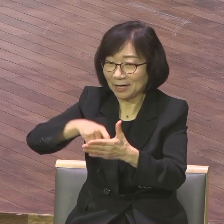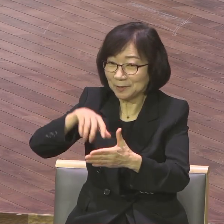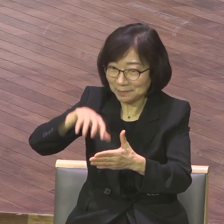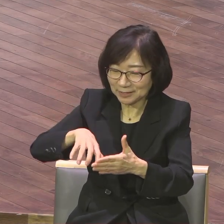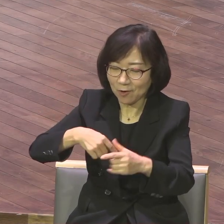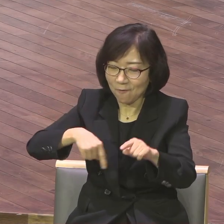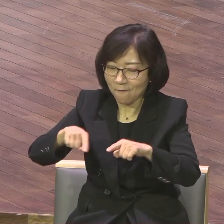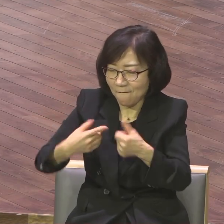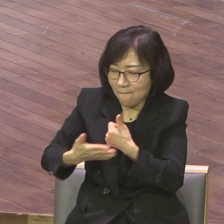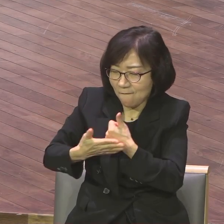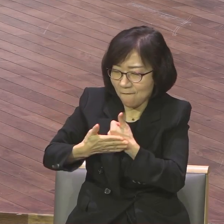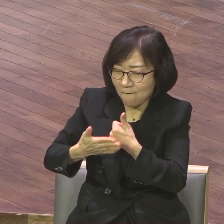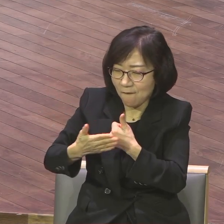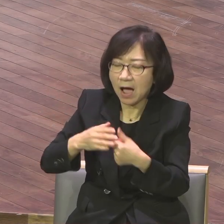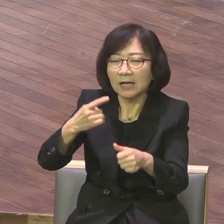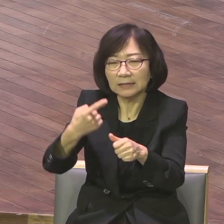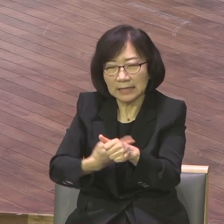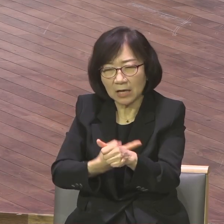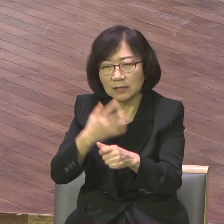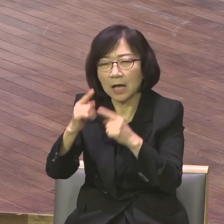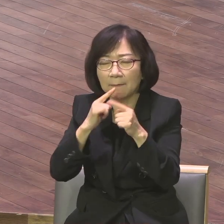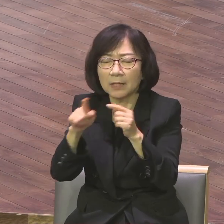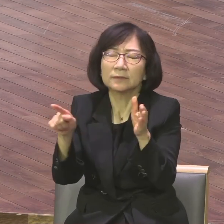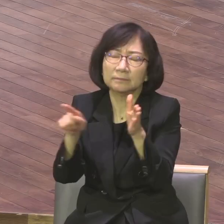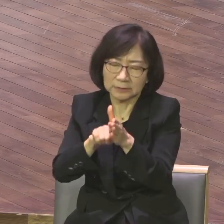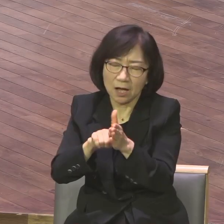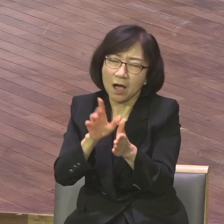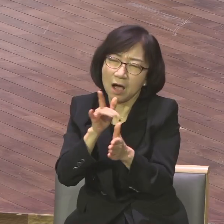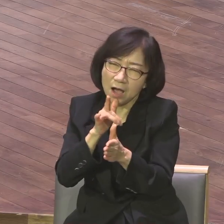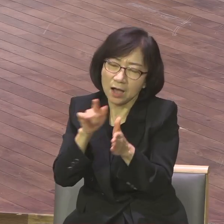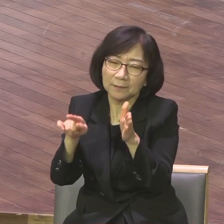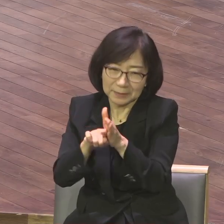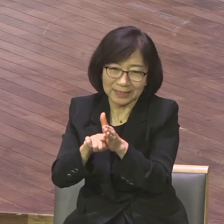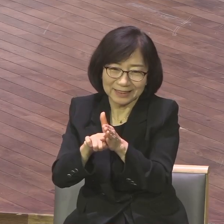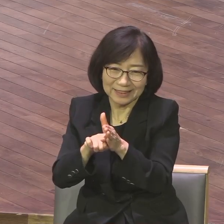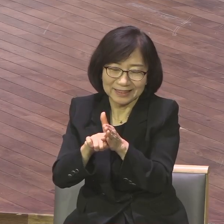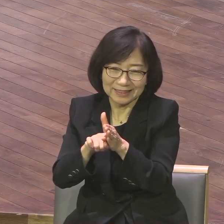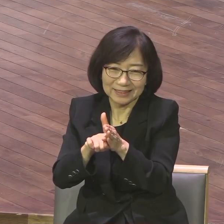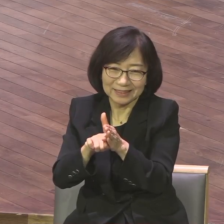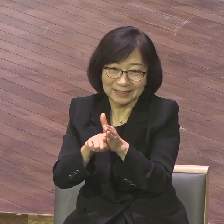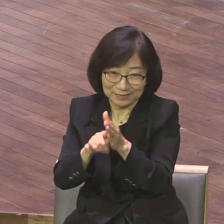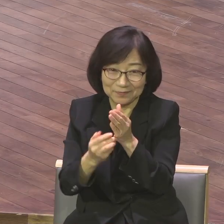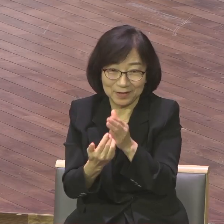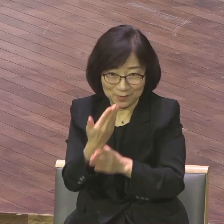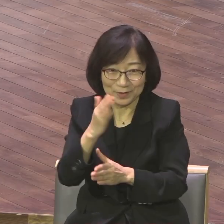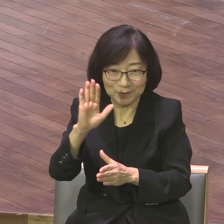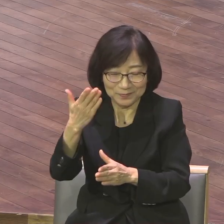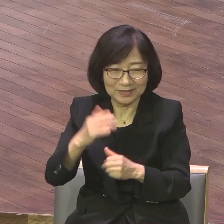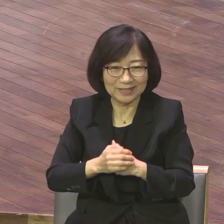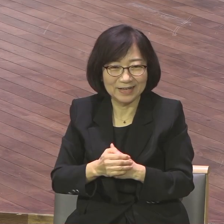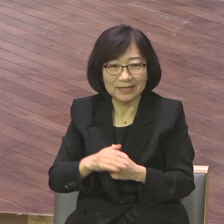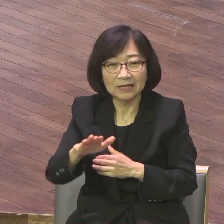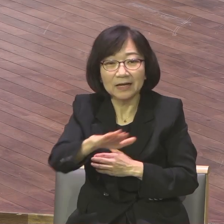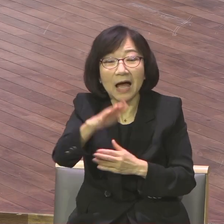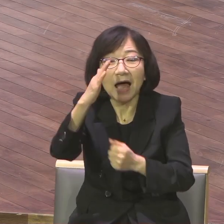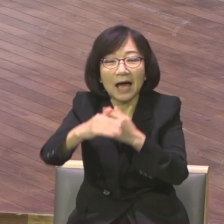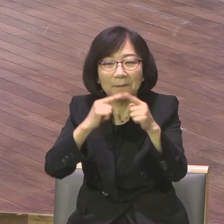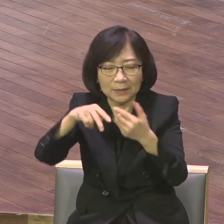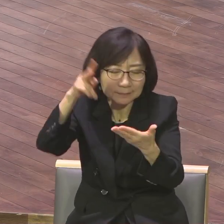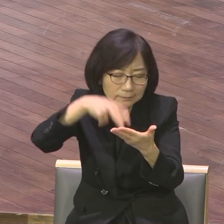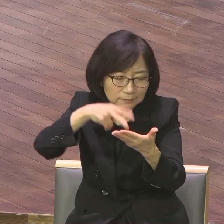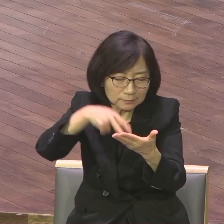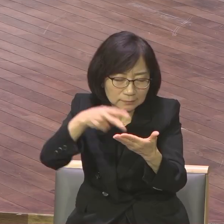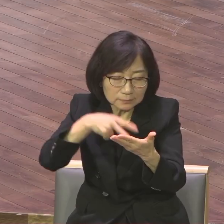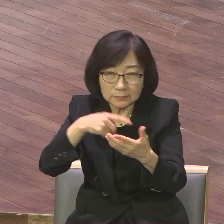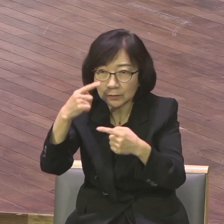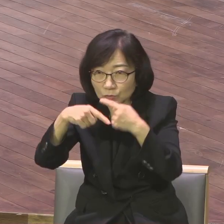역사하셔야 믿어져요. 말씀과 성례가 들어오게 되었어요. 우리가 말씀을 읽고 들을 때에